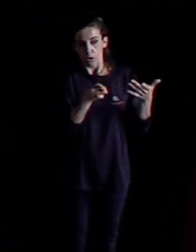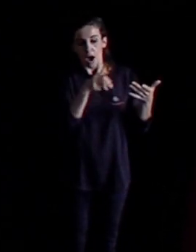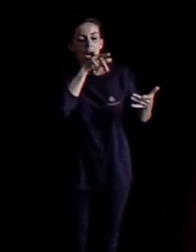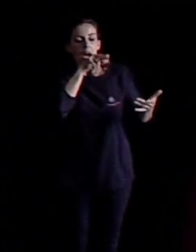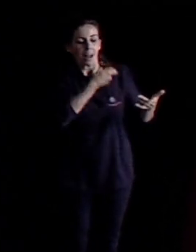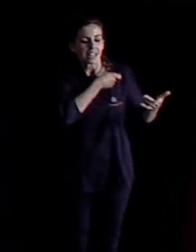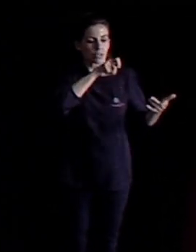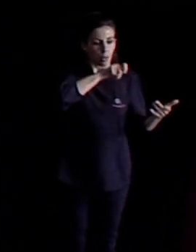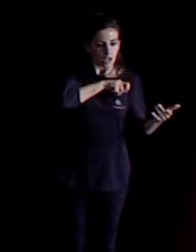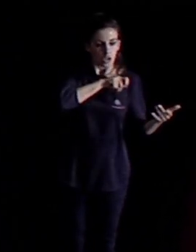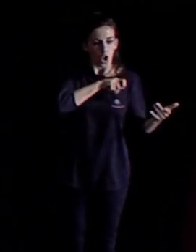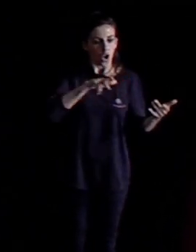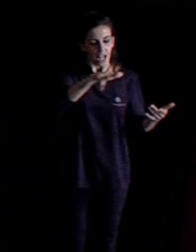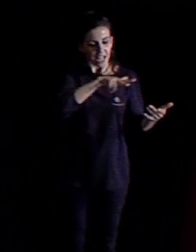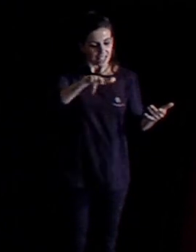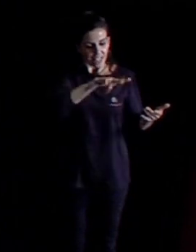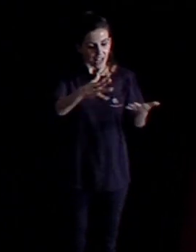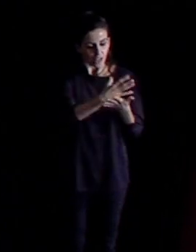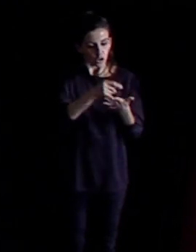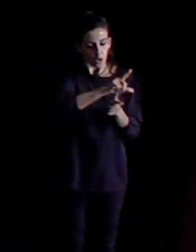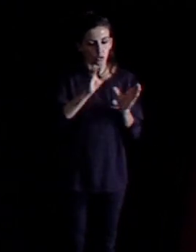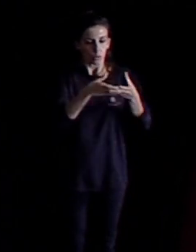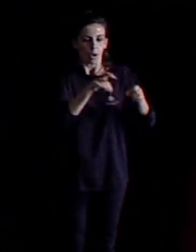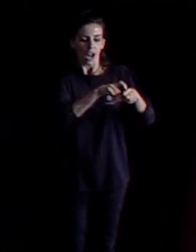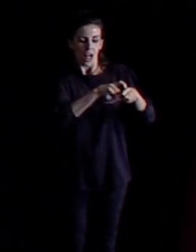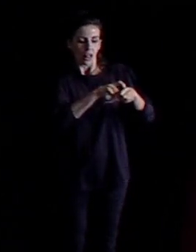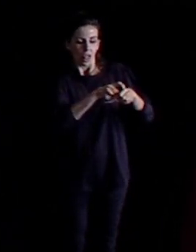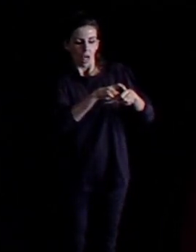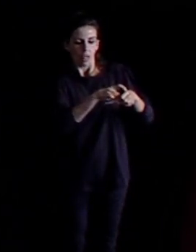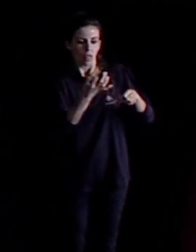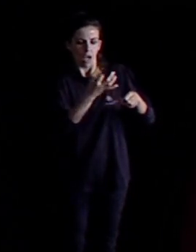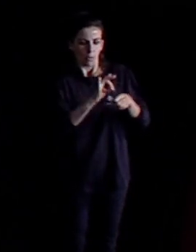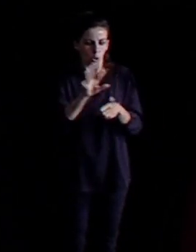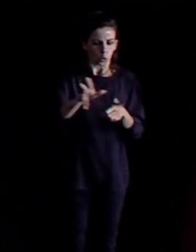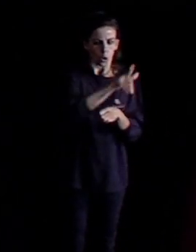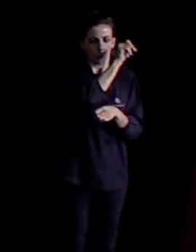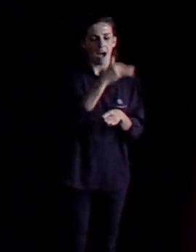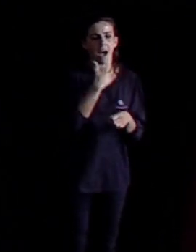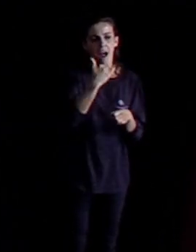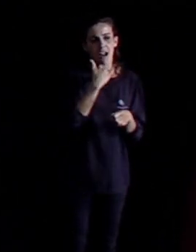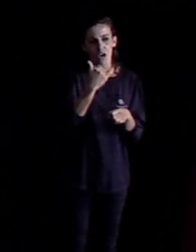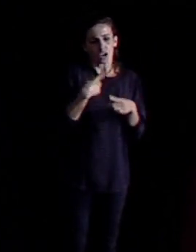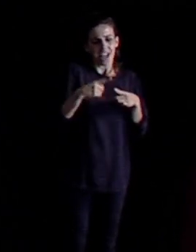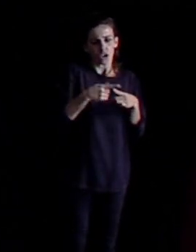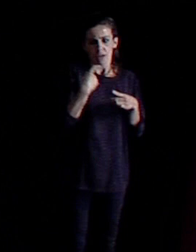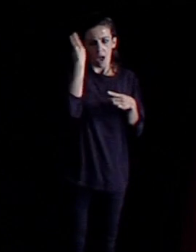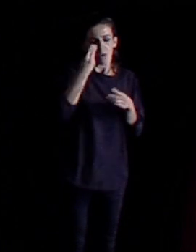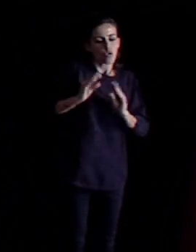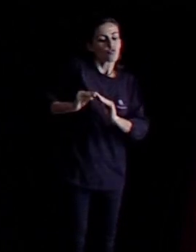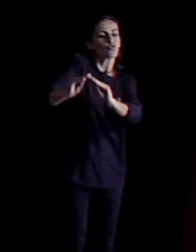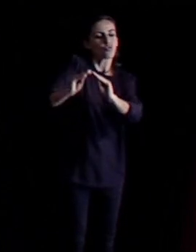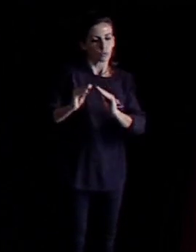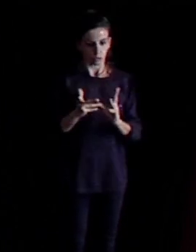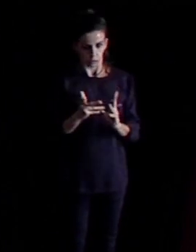hispanoparlante, todo el grupo ese de hispanos de determinada raza, le van a quitar unos privilegios que ellos creen que tienen, que son suyos